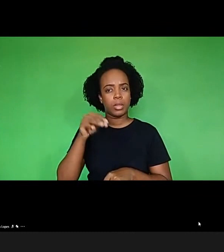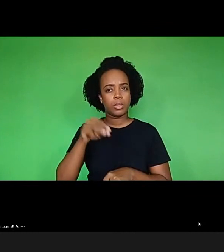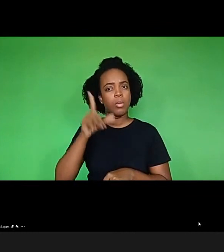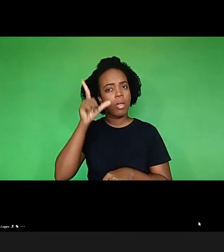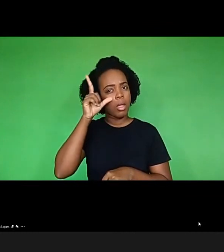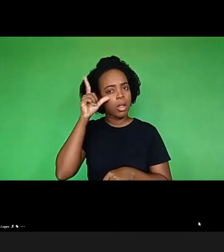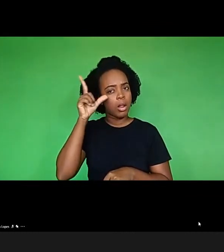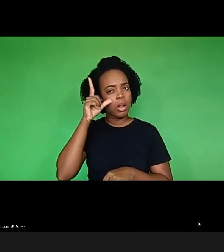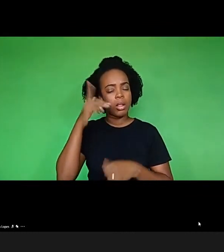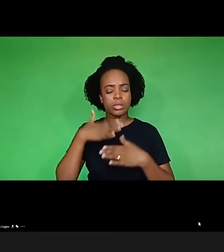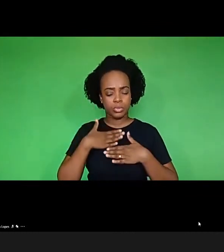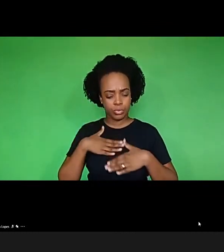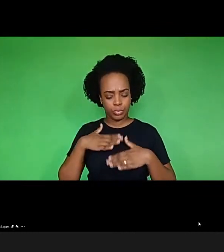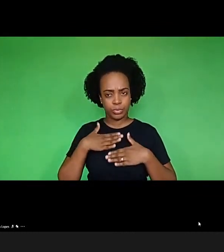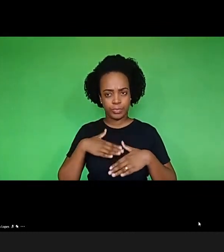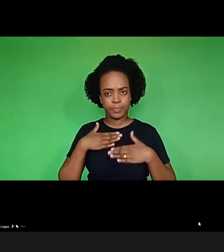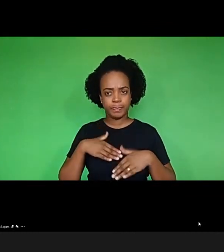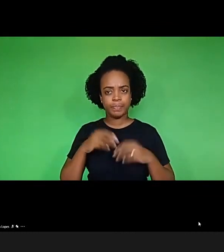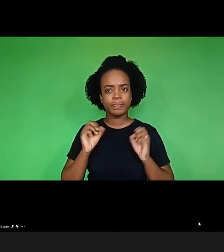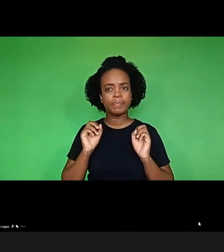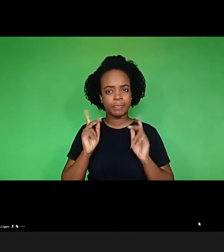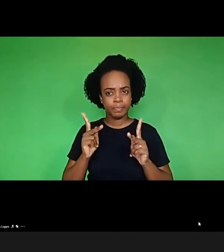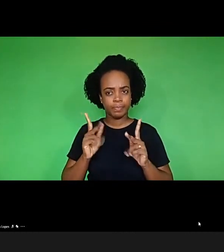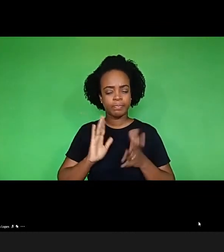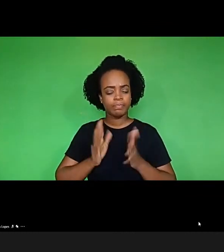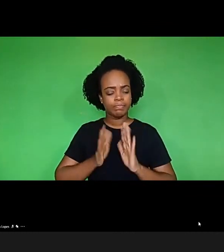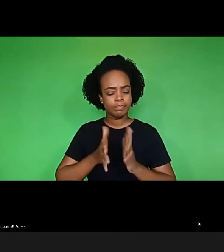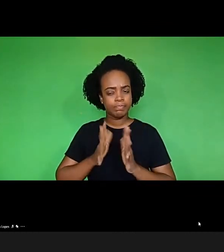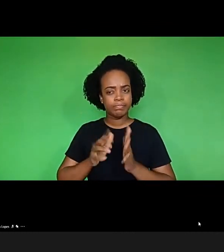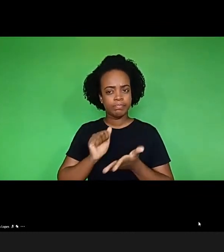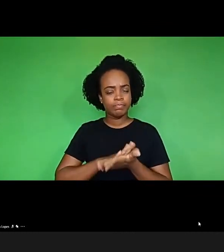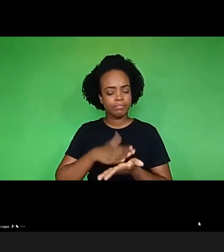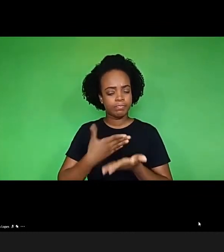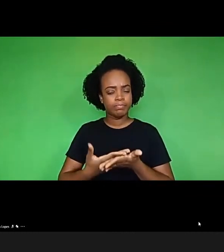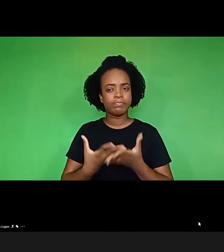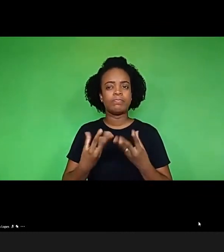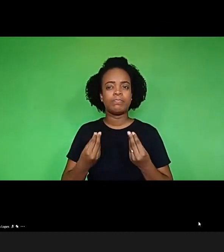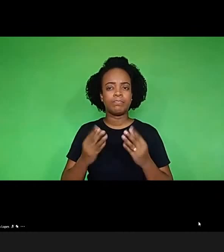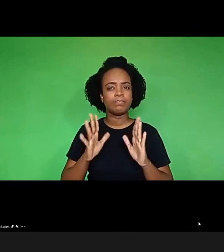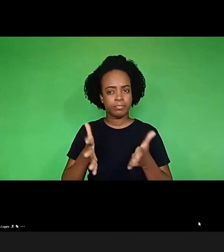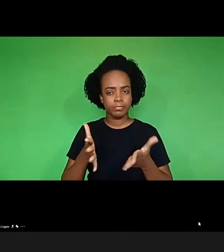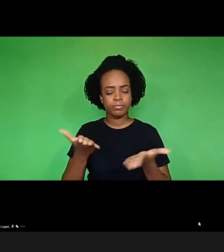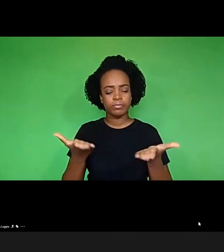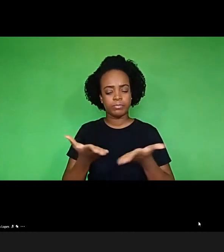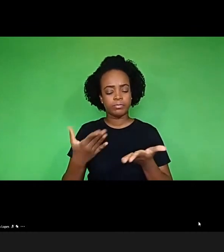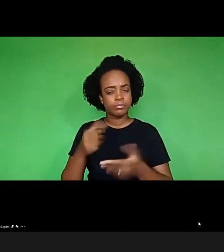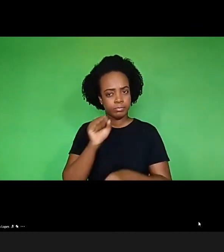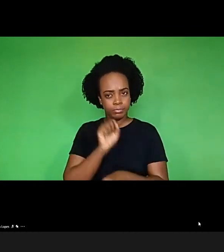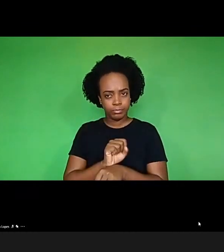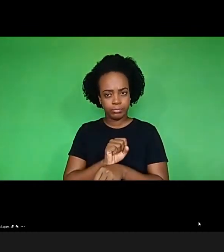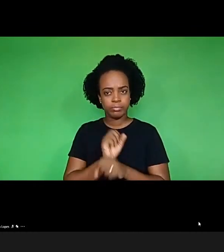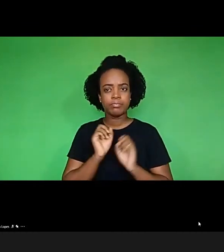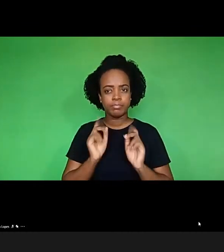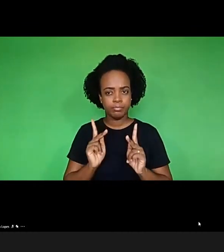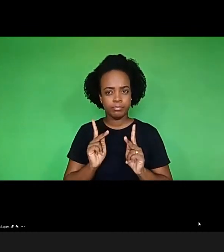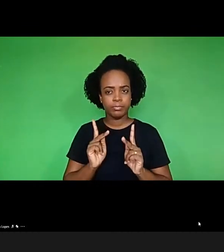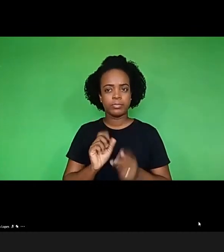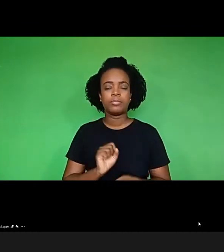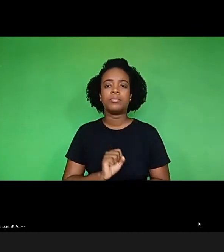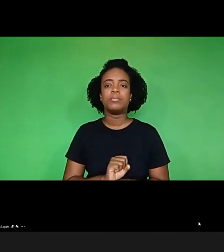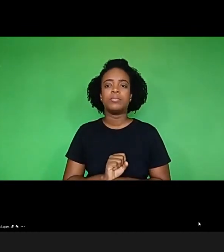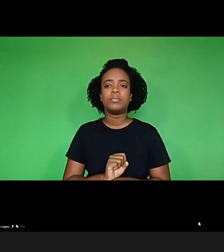falou bastante. A gente já interpretou bastante. Vou dar essa pausazinha para ela. Eu vou esperar que vocês mandem